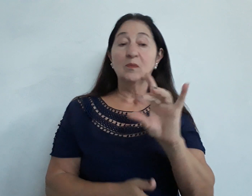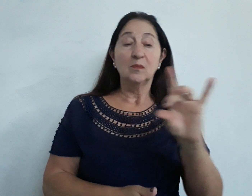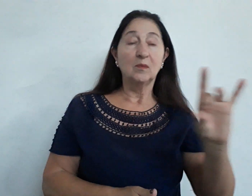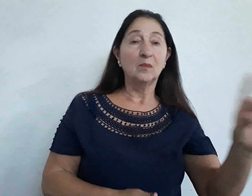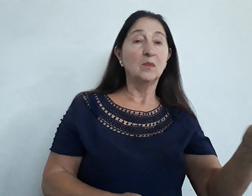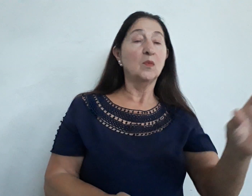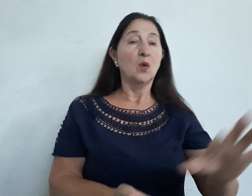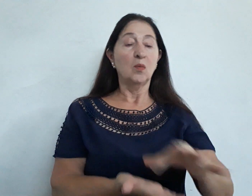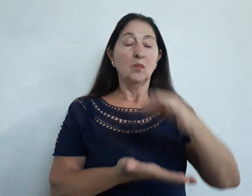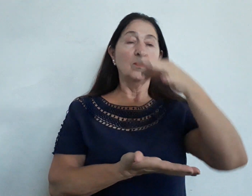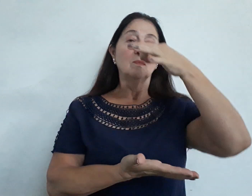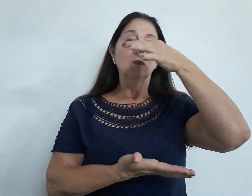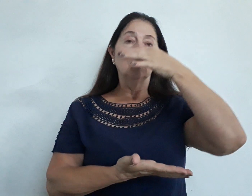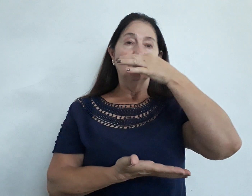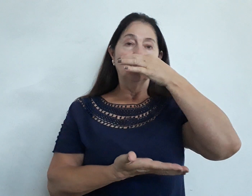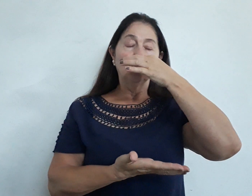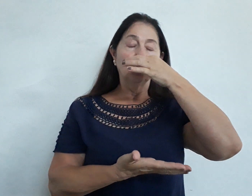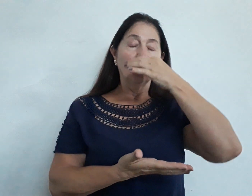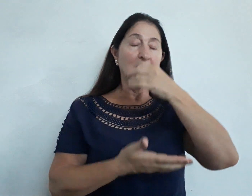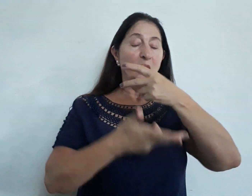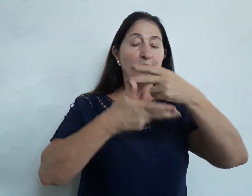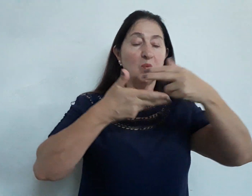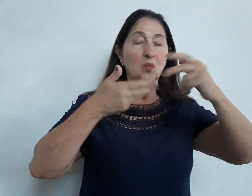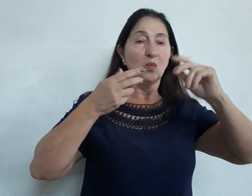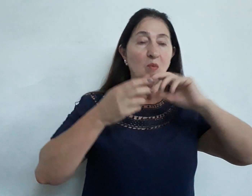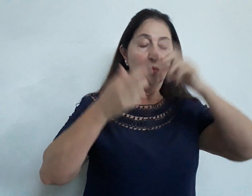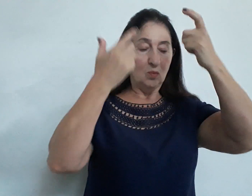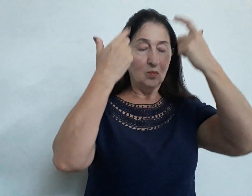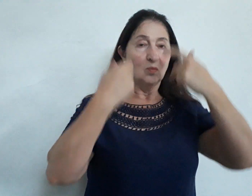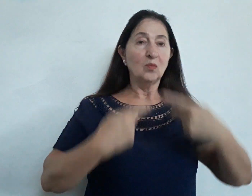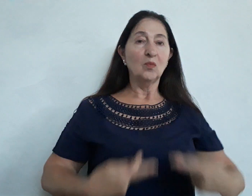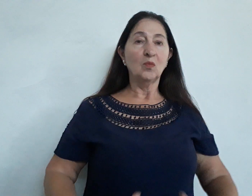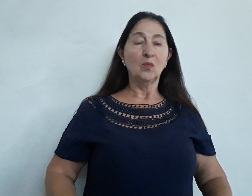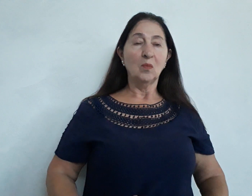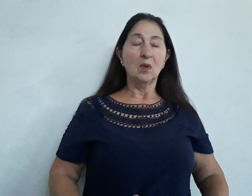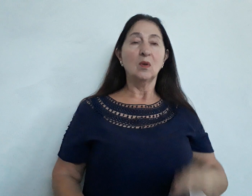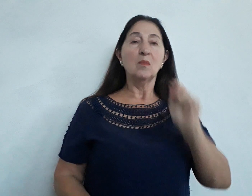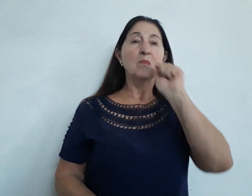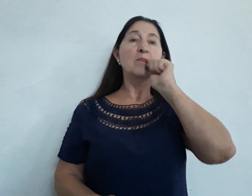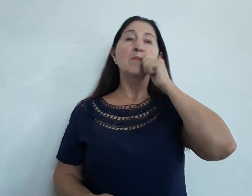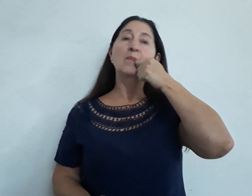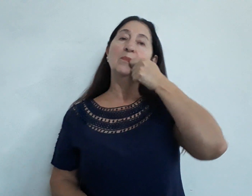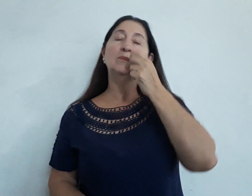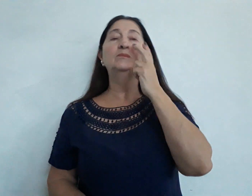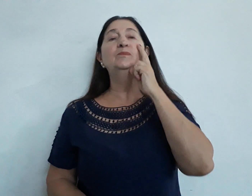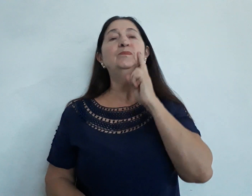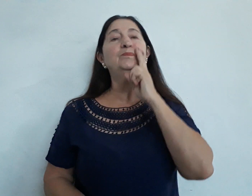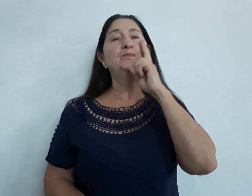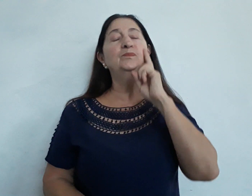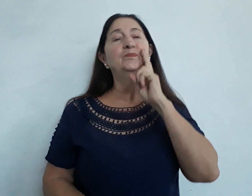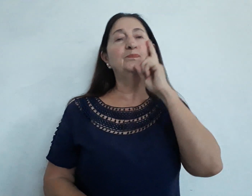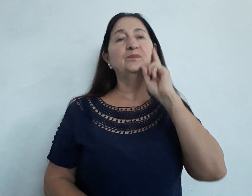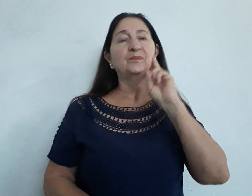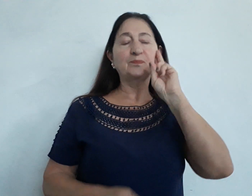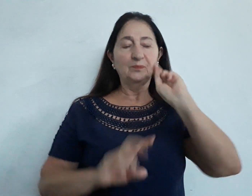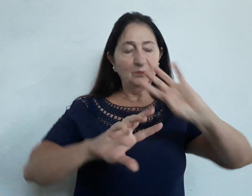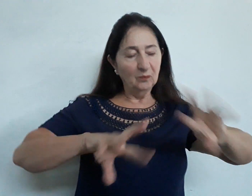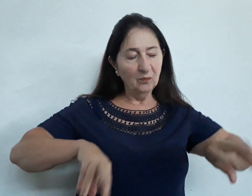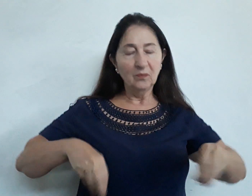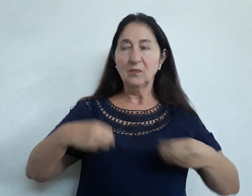Deus aquilo que é o trabalho humano, o pão e o vinho que Deus vai se transformar no seu corpo e sangue, é